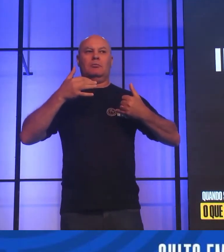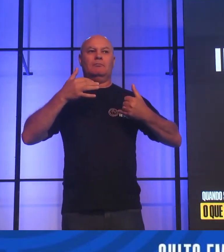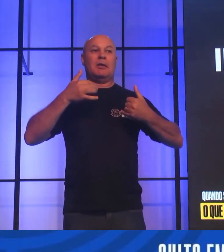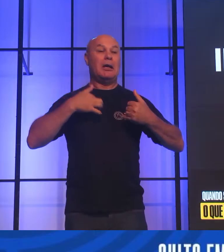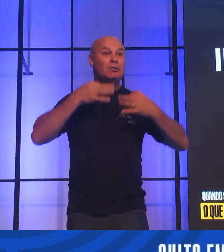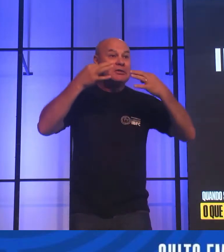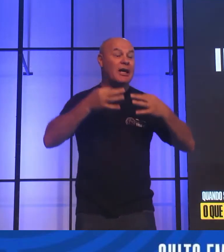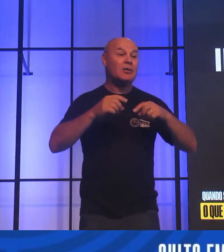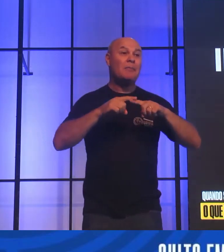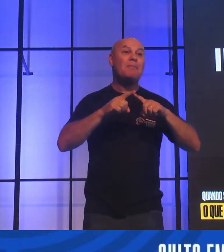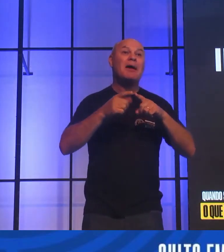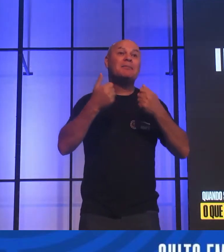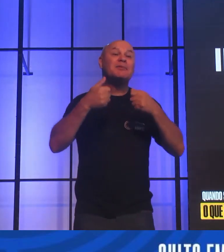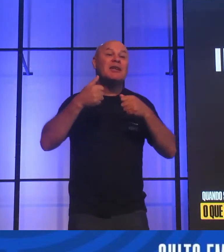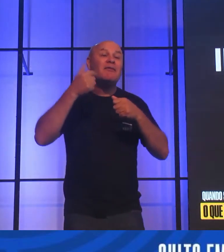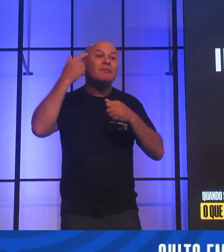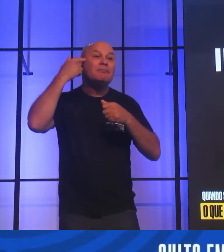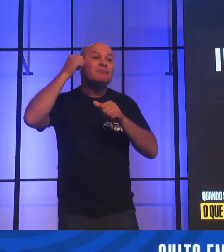E eu estraguei.